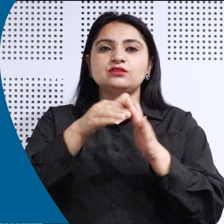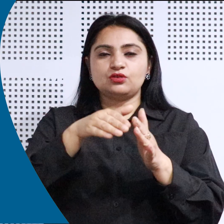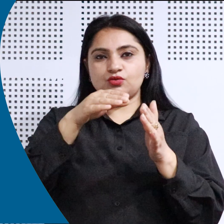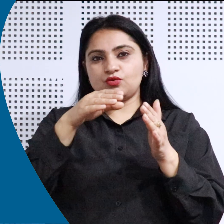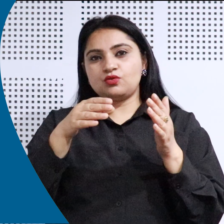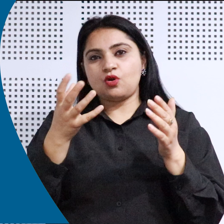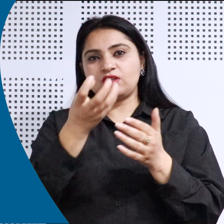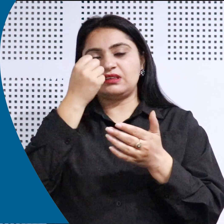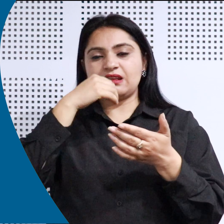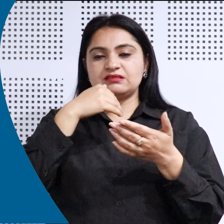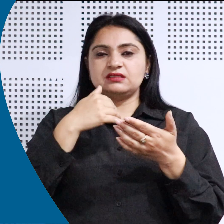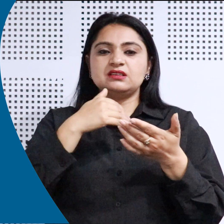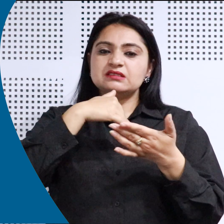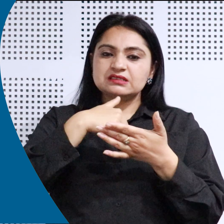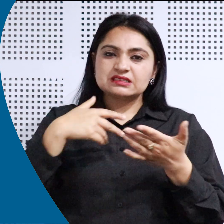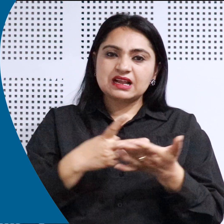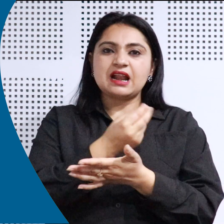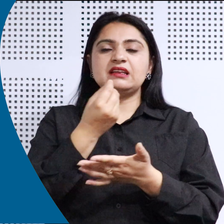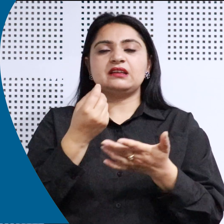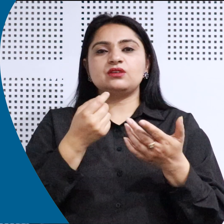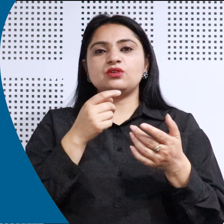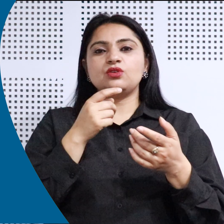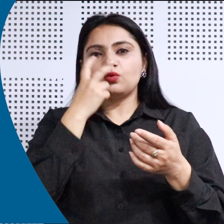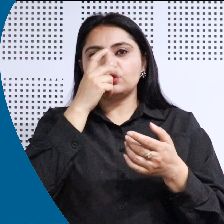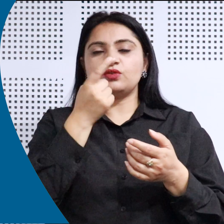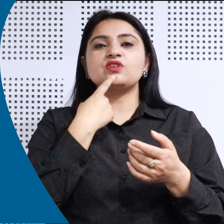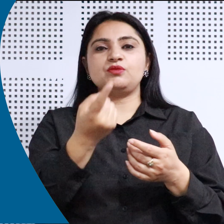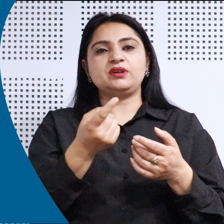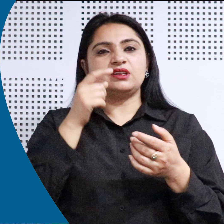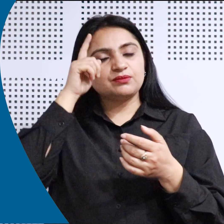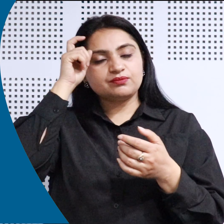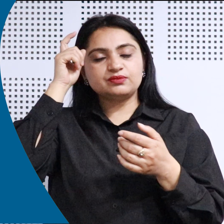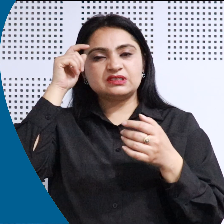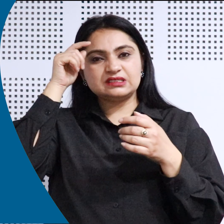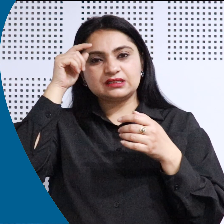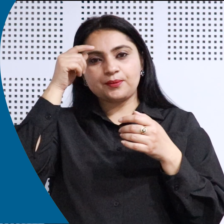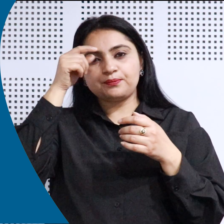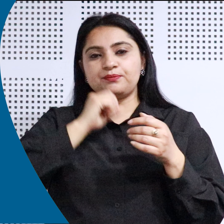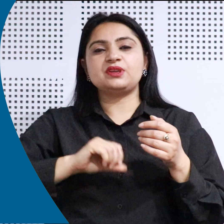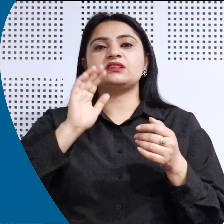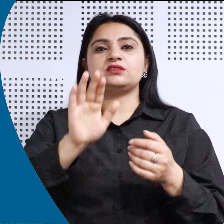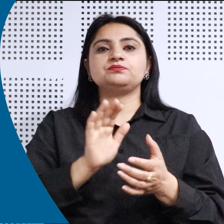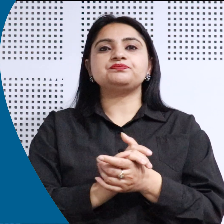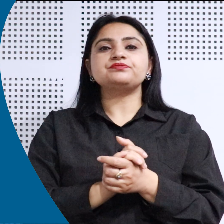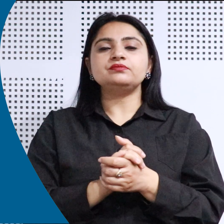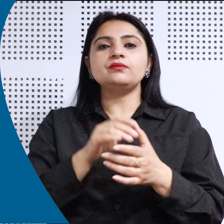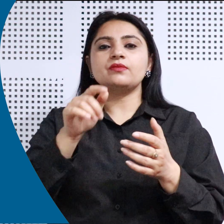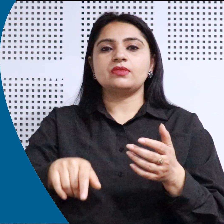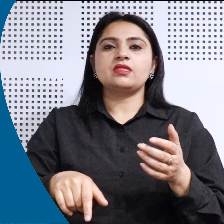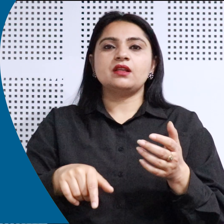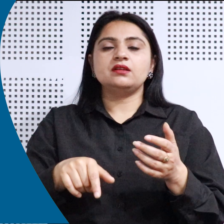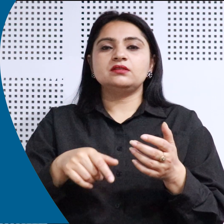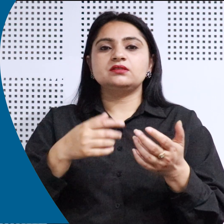गर्ने कटौती गर्नेतिर लागेको हो कि भन्ने किसिमको एउटा चिन्ता थपिएको अवस्था छ। स्थानीय सरकारलाई आवश्यक ऐन कानून बनाउनका लागि प्रदेश र